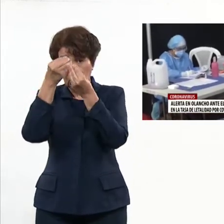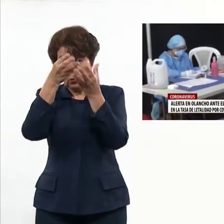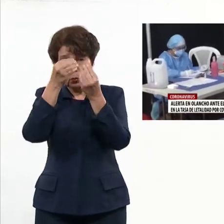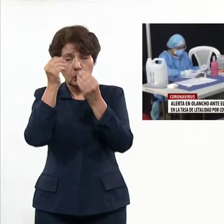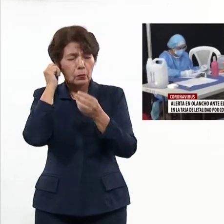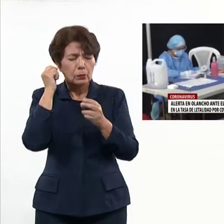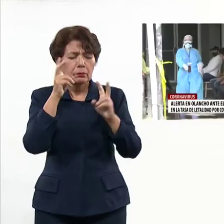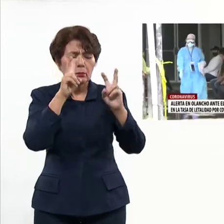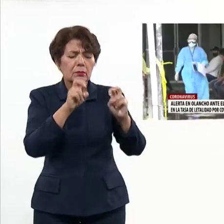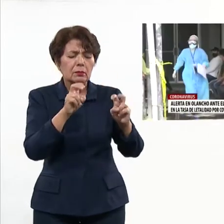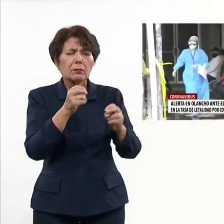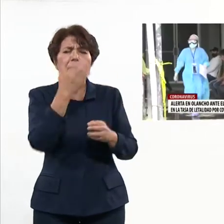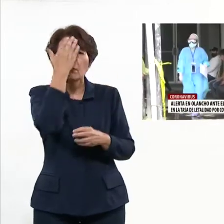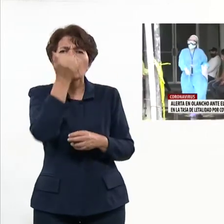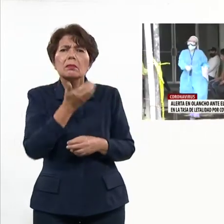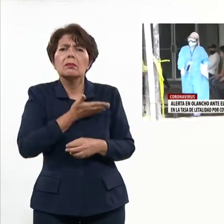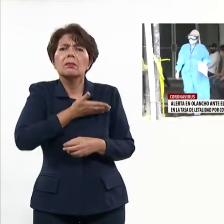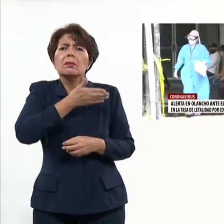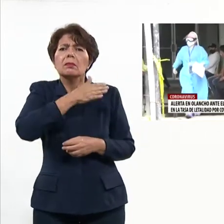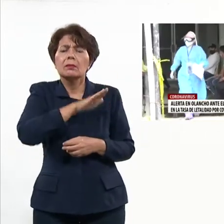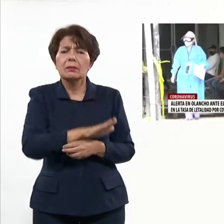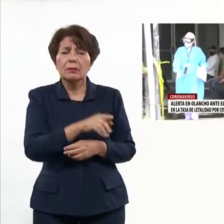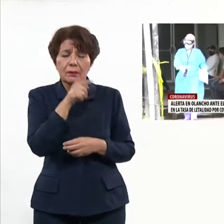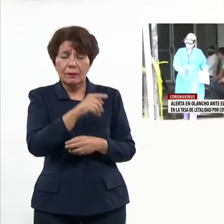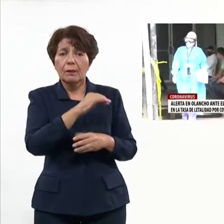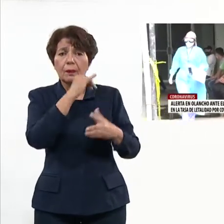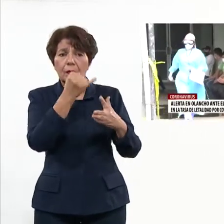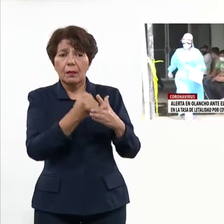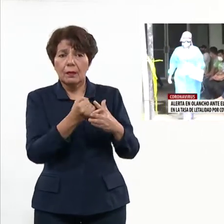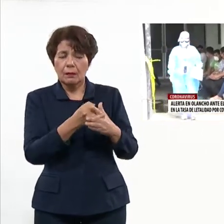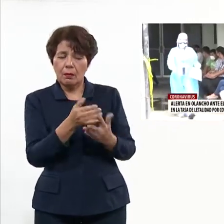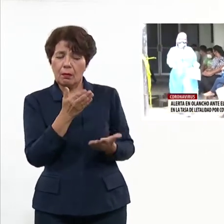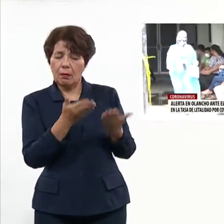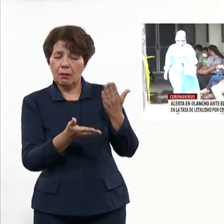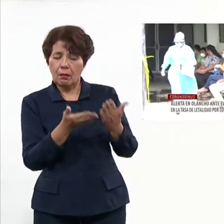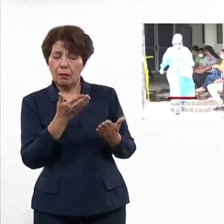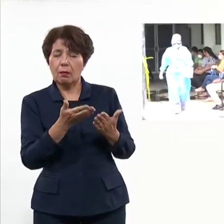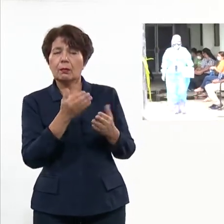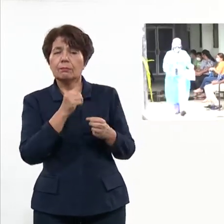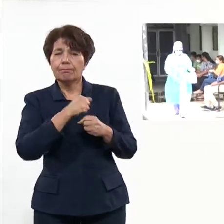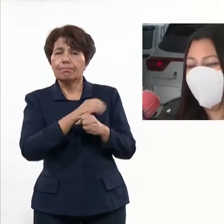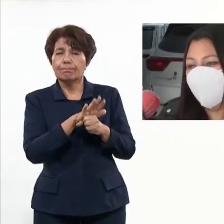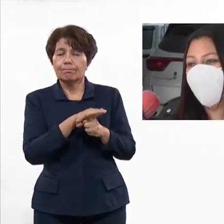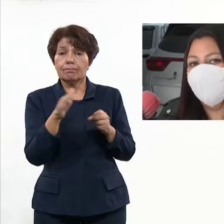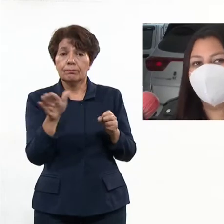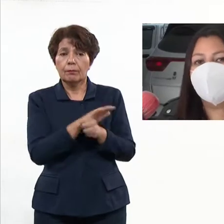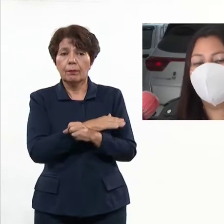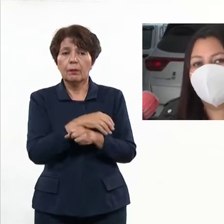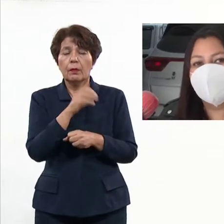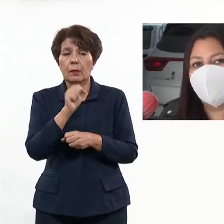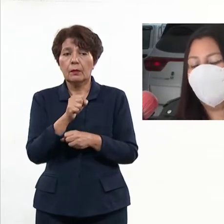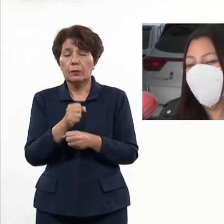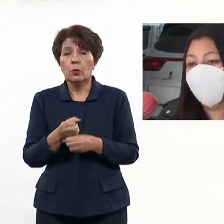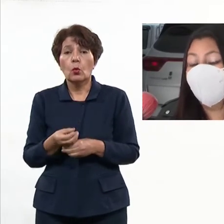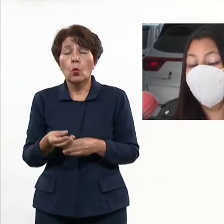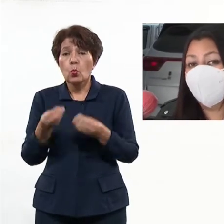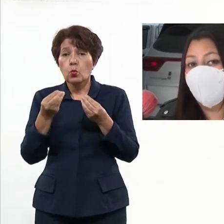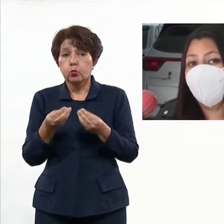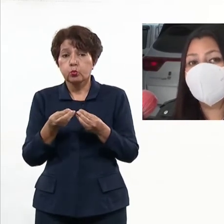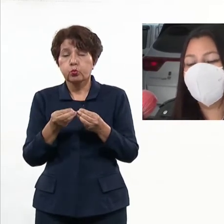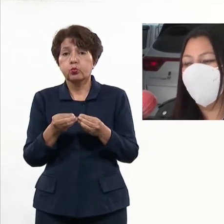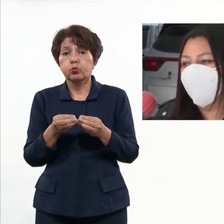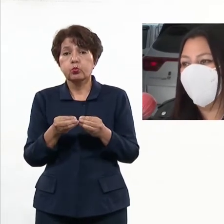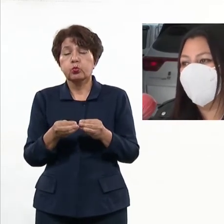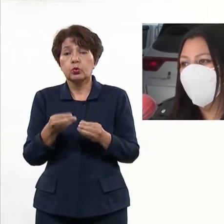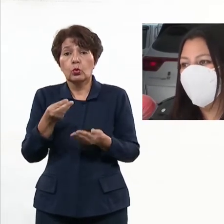investigarán los fallecimientos reportados en la zona bajo sospecha de esta enfermedad debido al incremento de la mortalidad de la